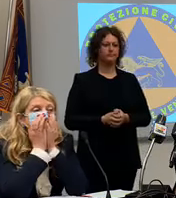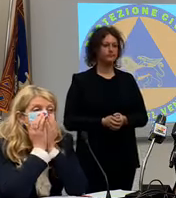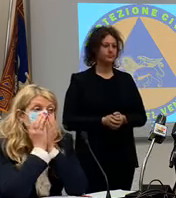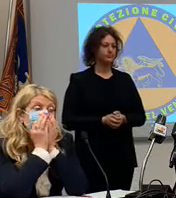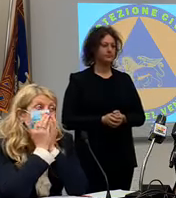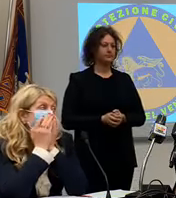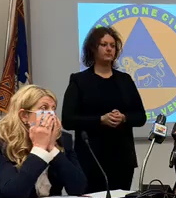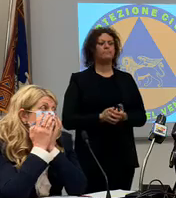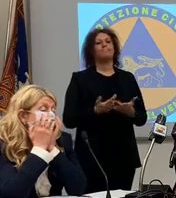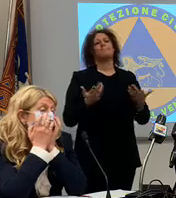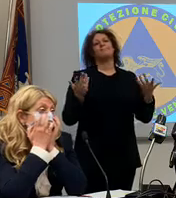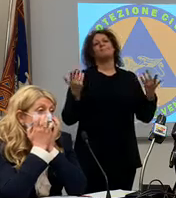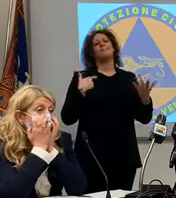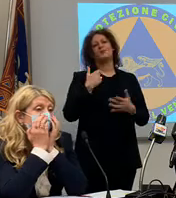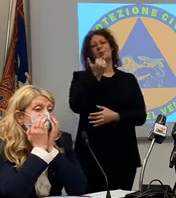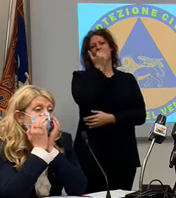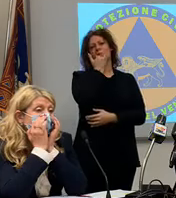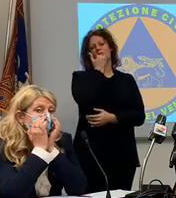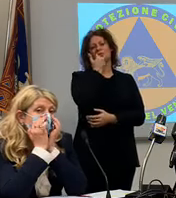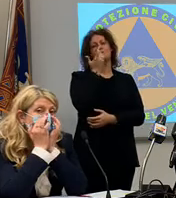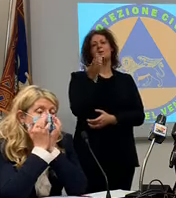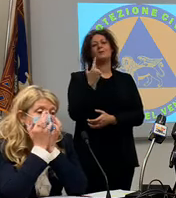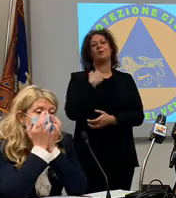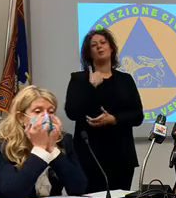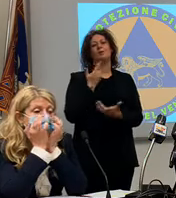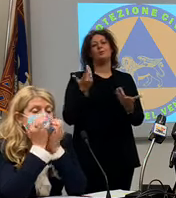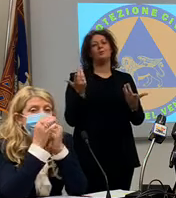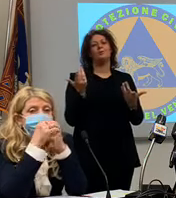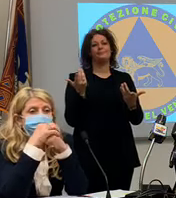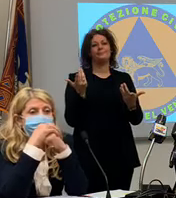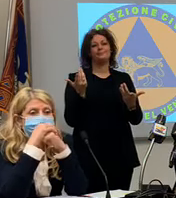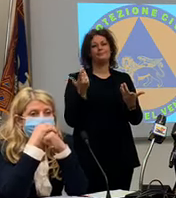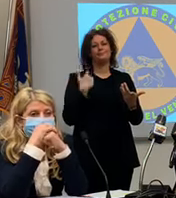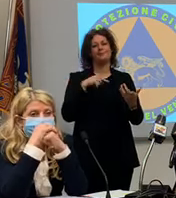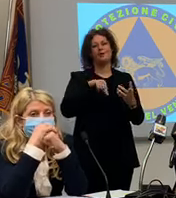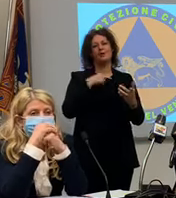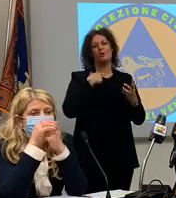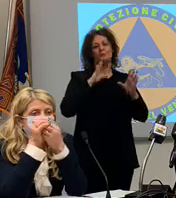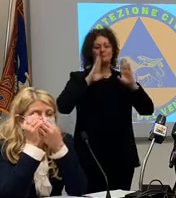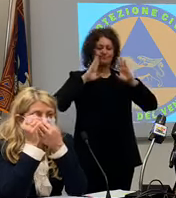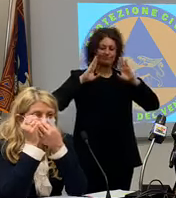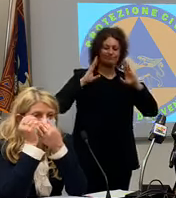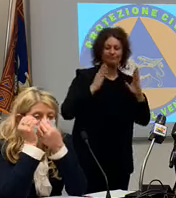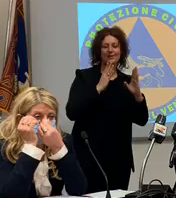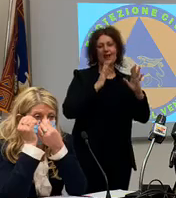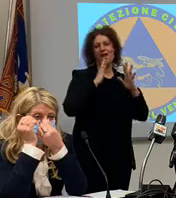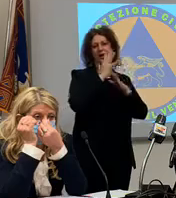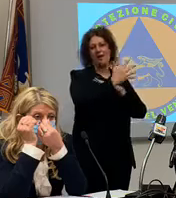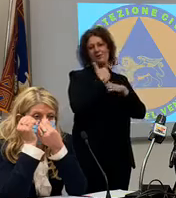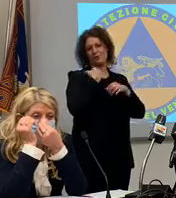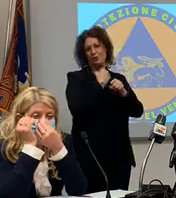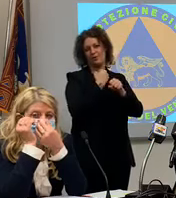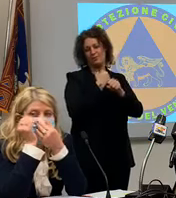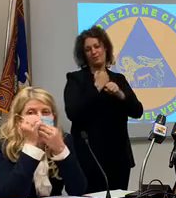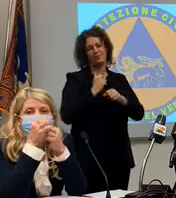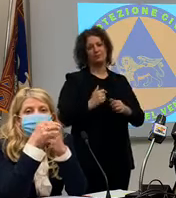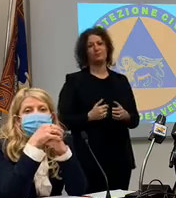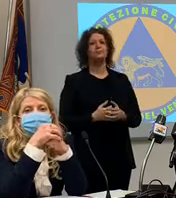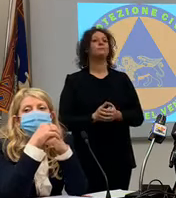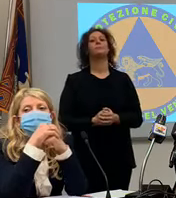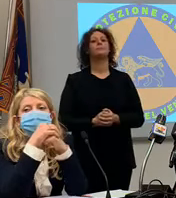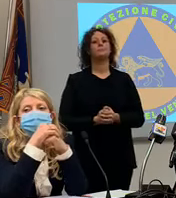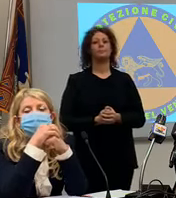giorno e dovete scusare ma noi sti giorni cioè onestamente siamo molto concentrati su un altro tema va